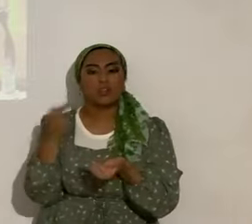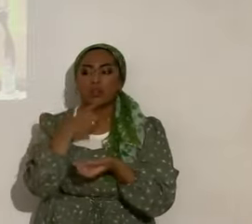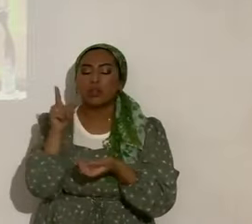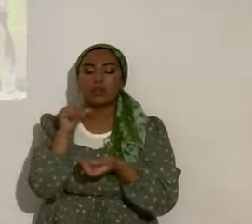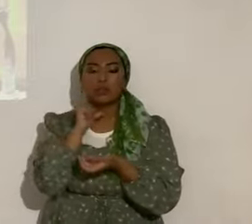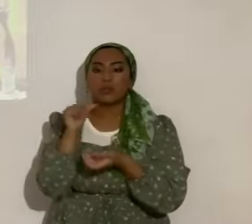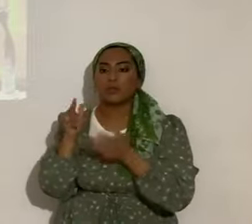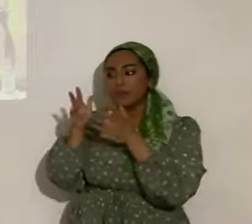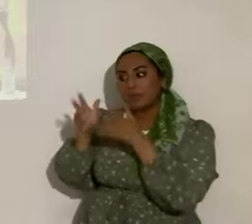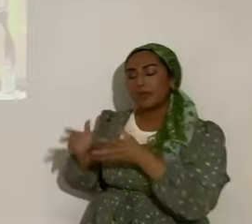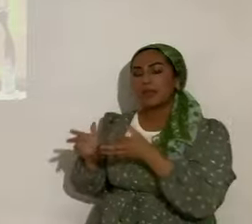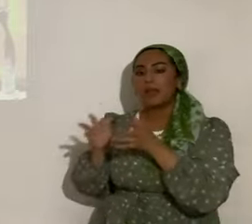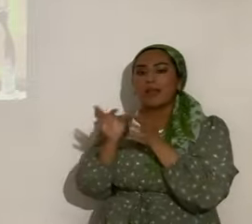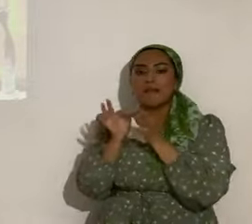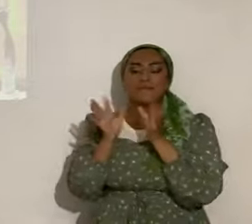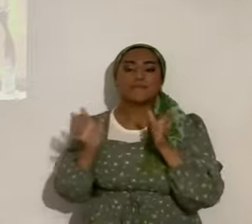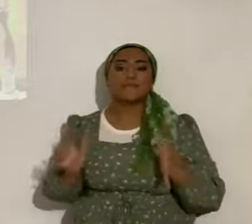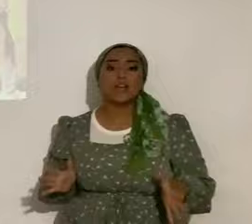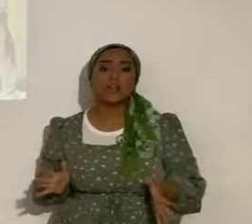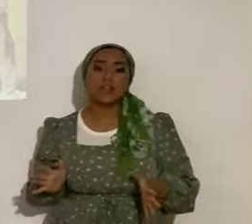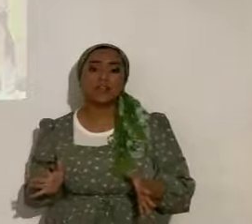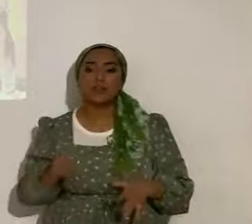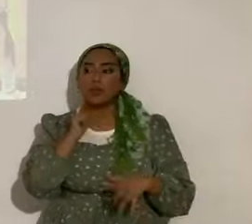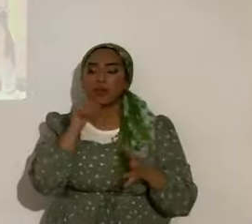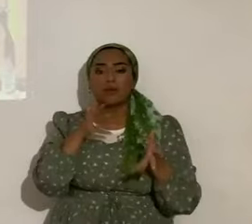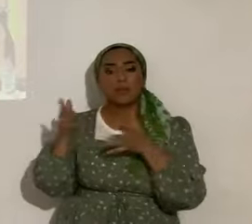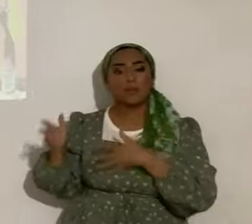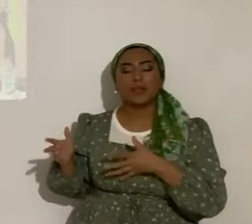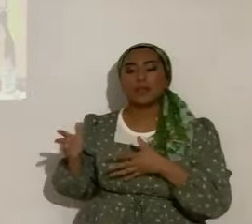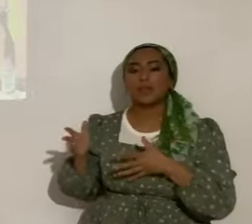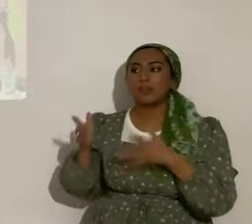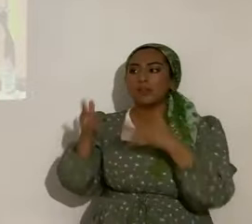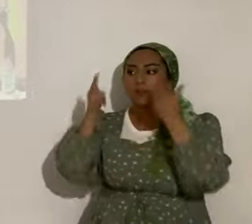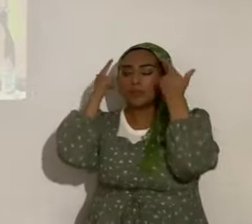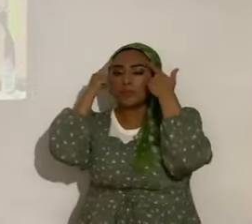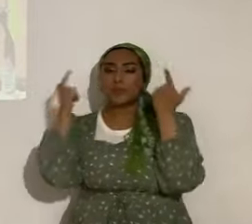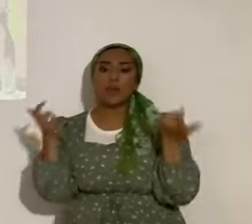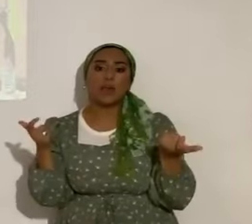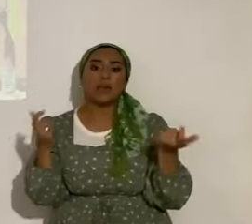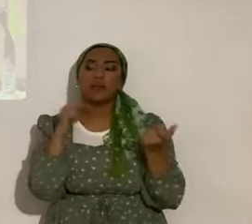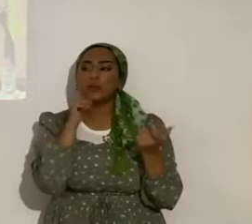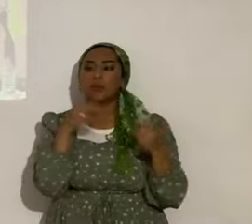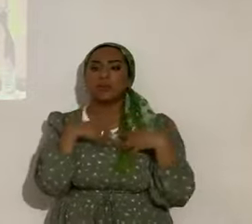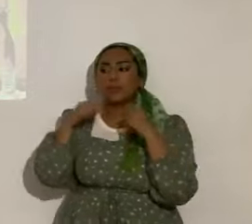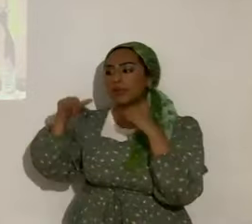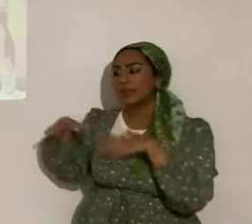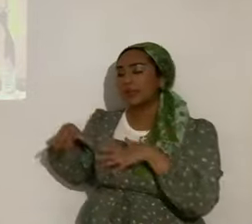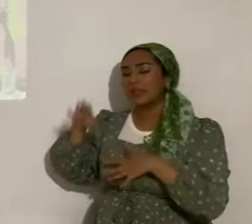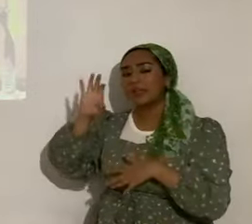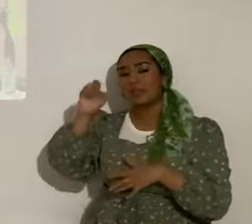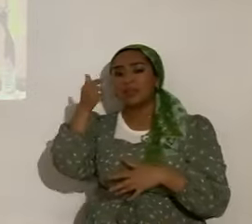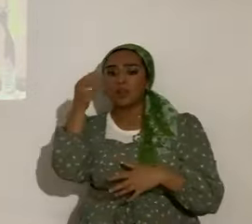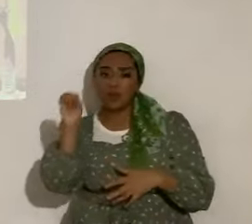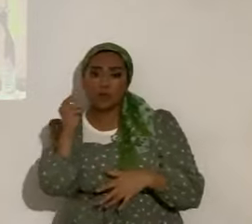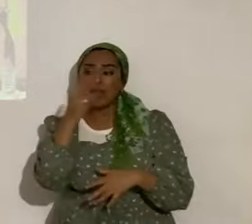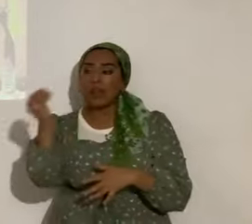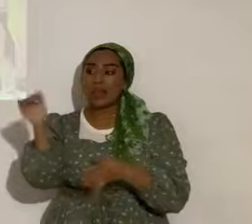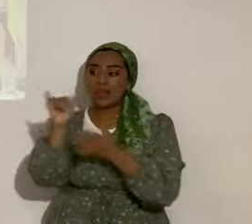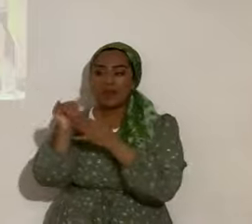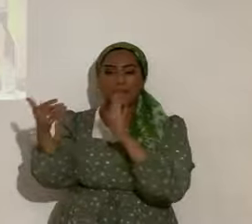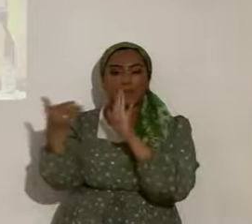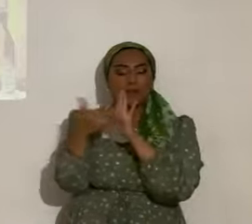la vanidad, no dejan el orgullo, no dejan el ego, y eso les